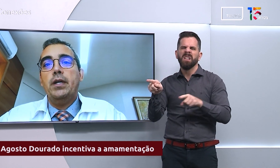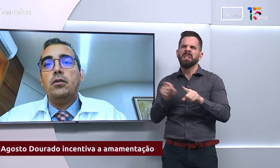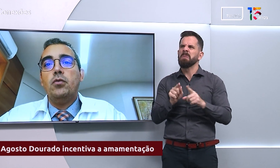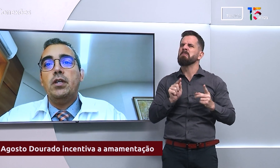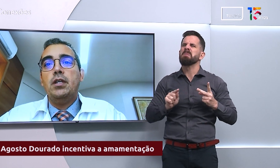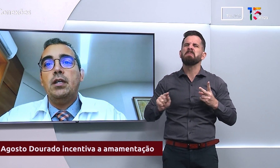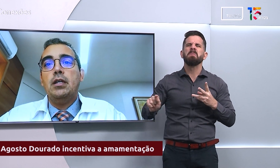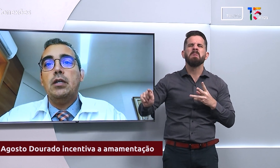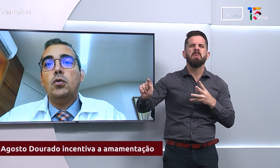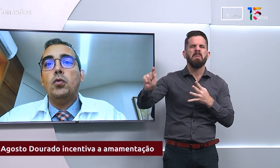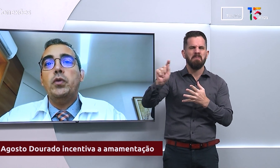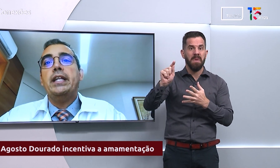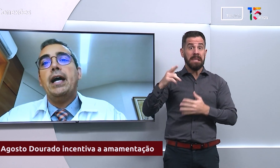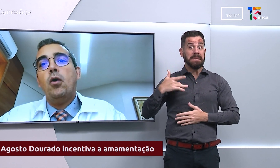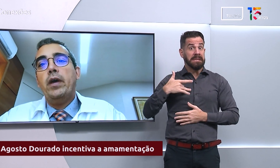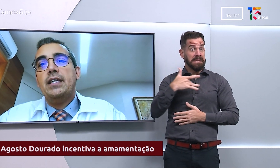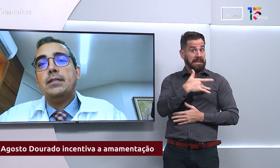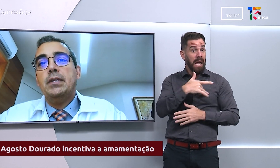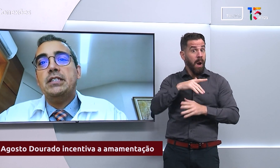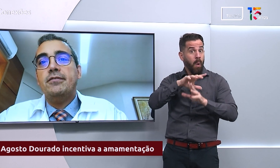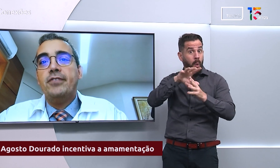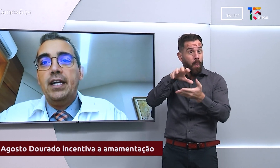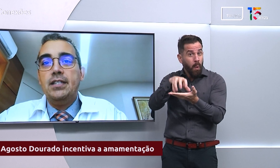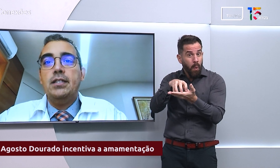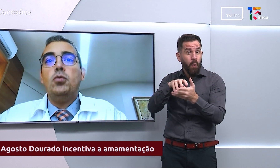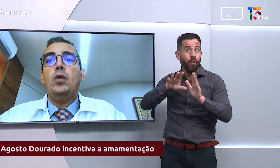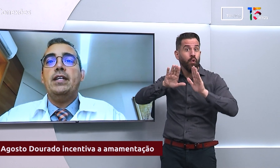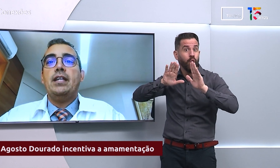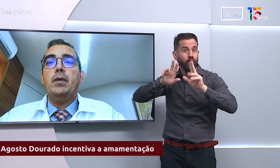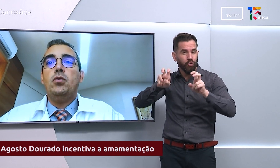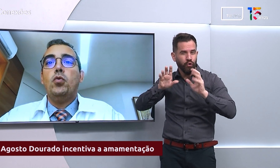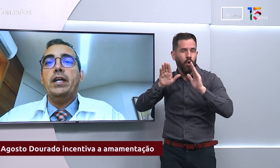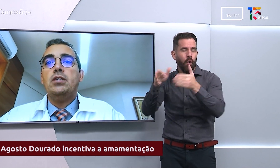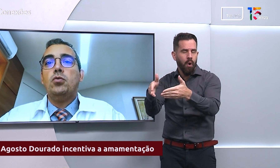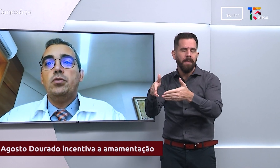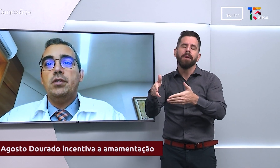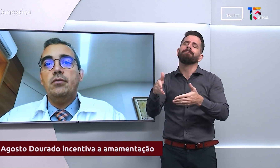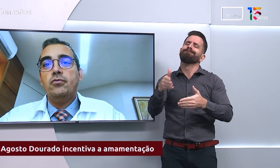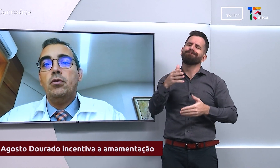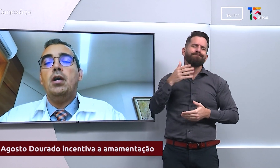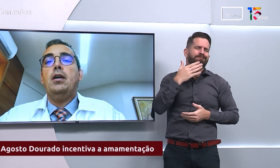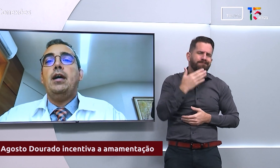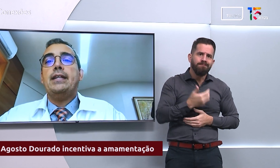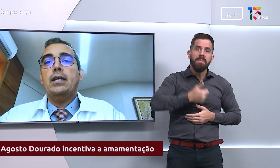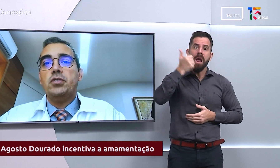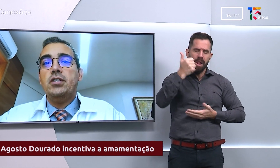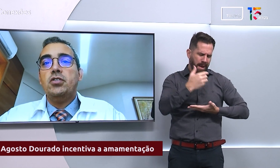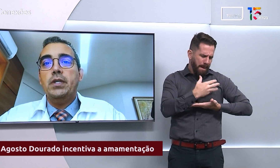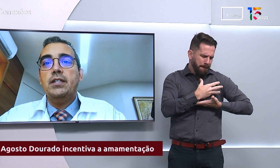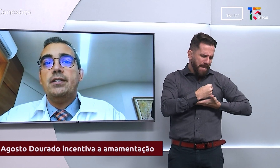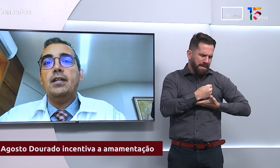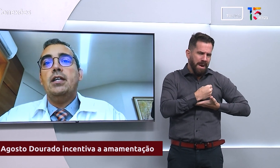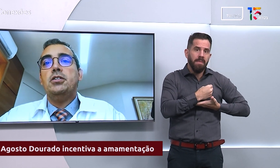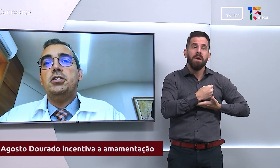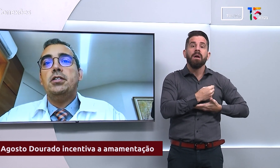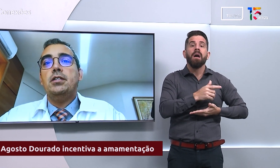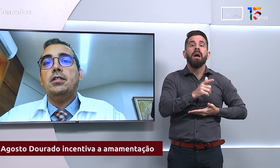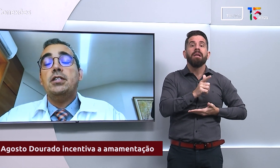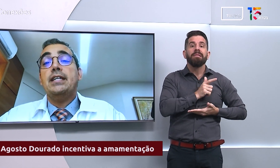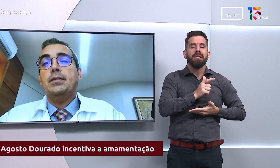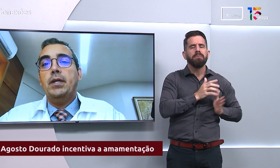entidades de saúde, recomendam que o ideal é que se mantivesse o aleitamento exclusivo até o sexto